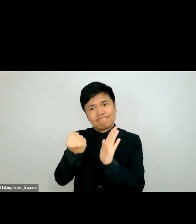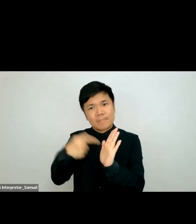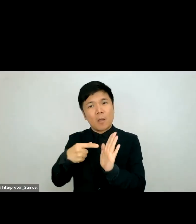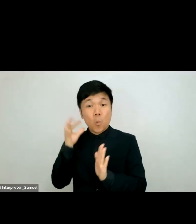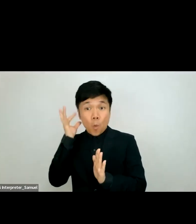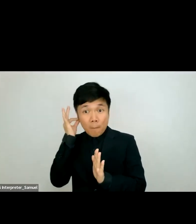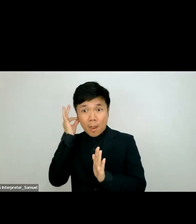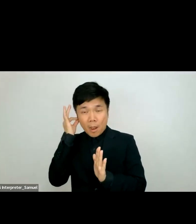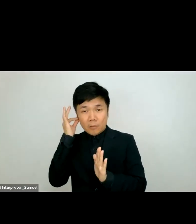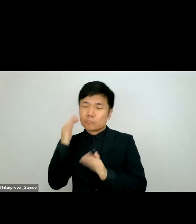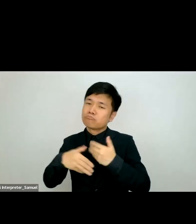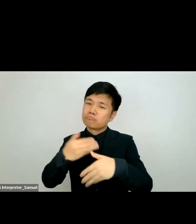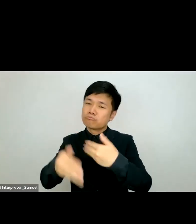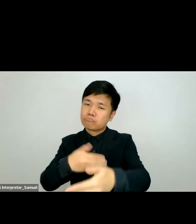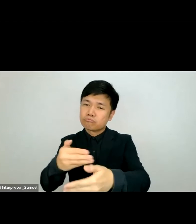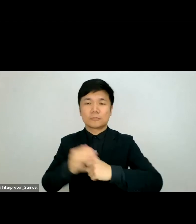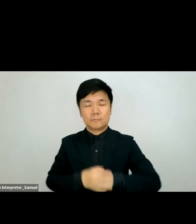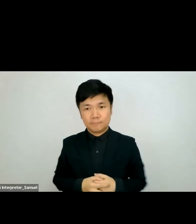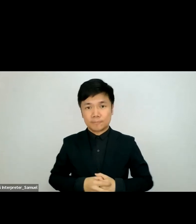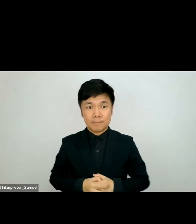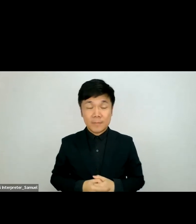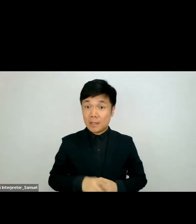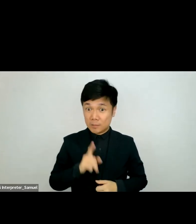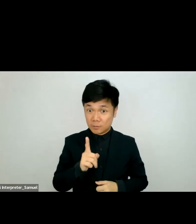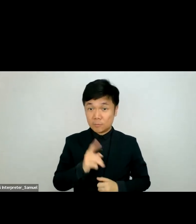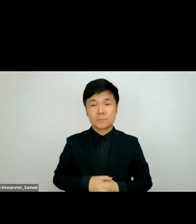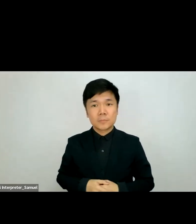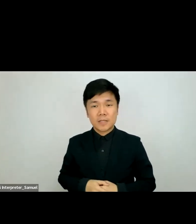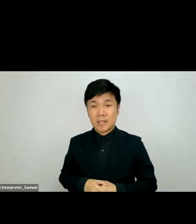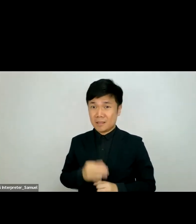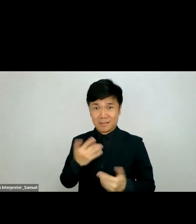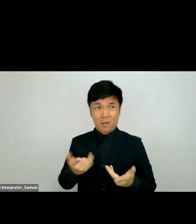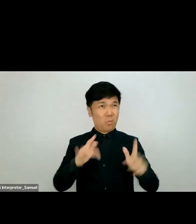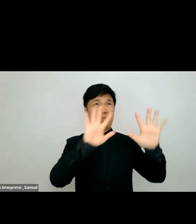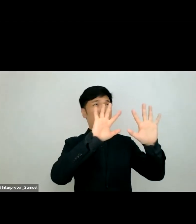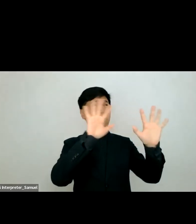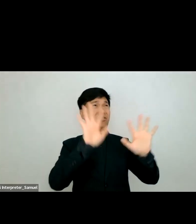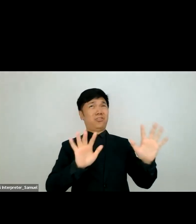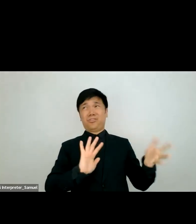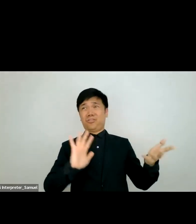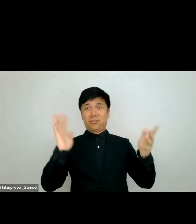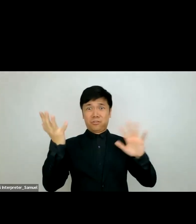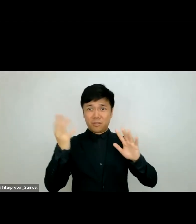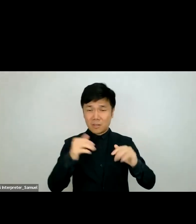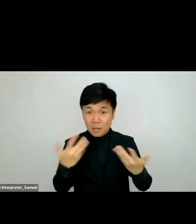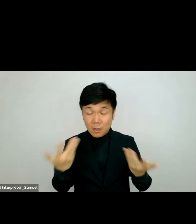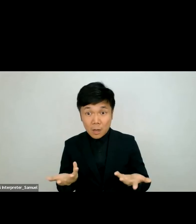les femmes handicapées et d'autres, dans nos pratiques et dans nos prises de décision.